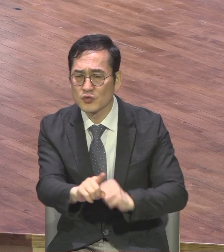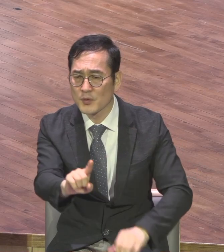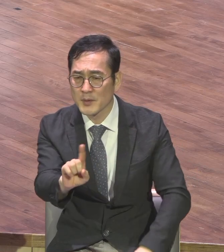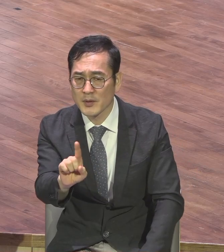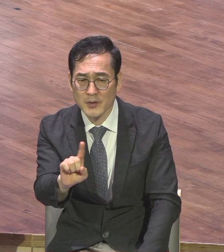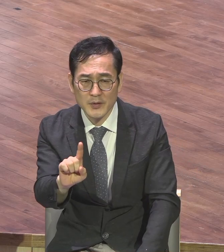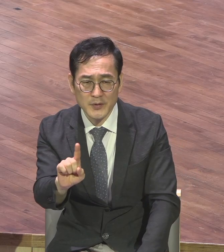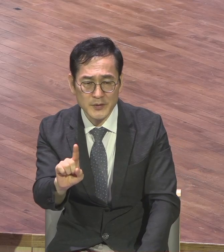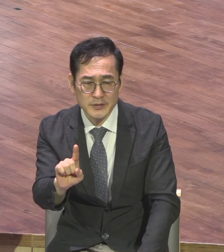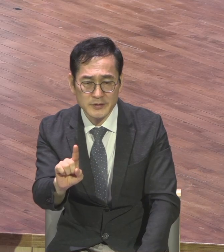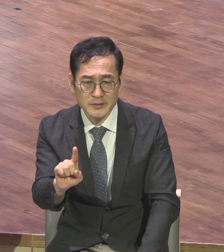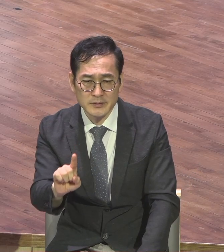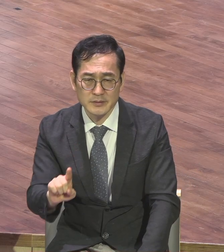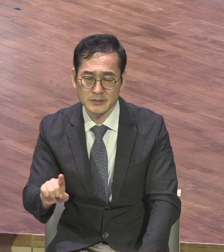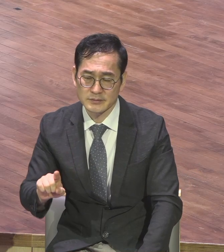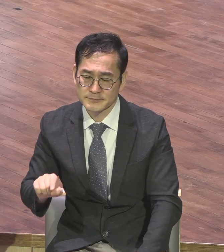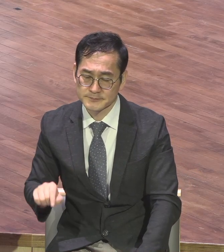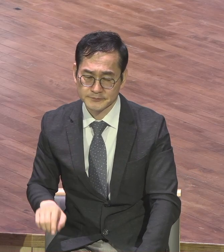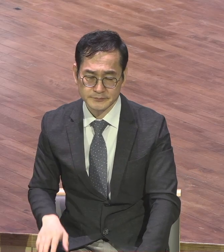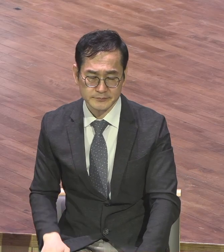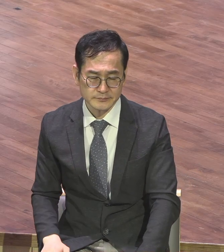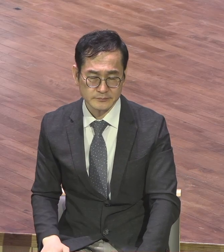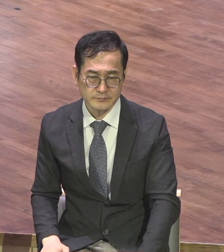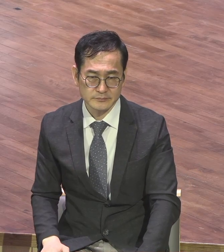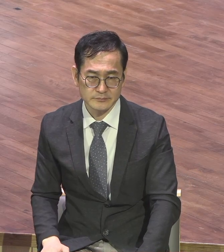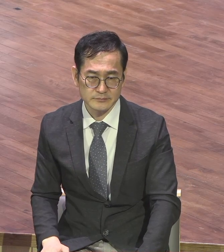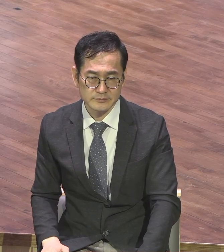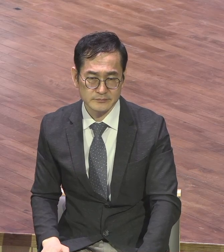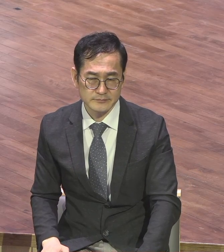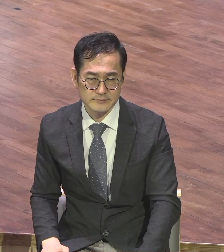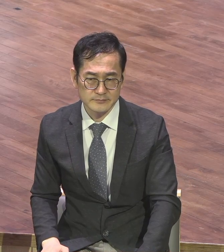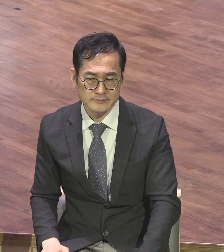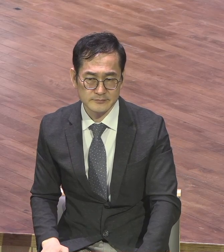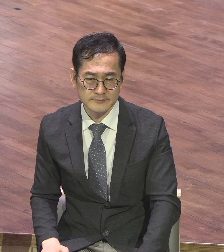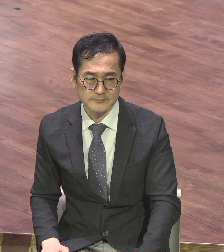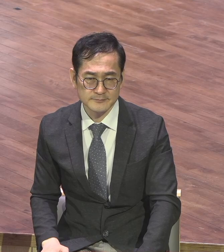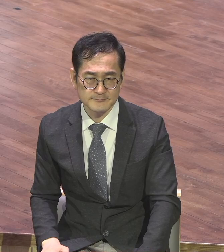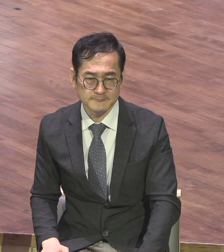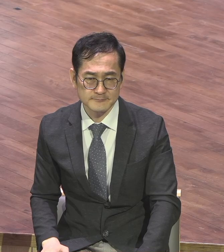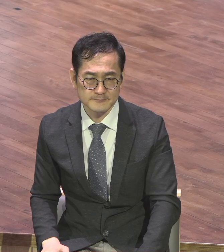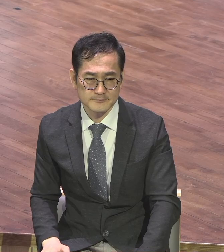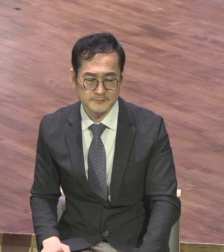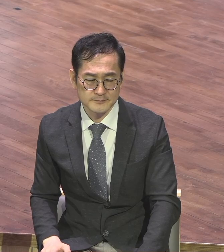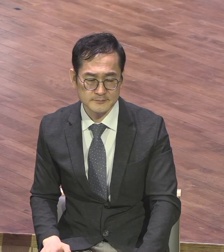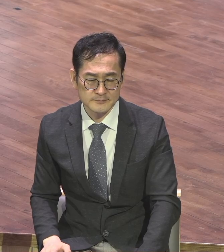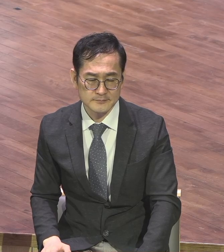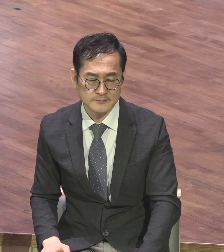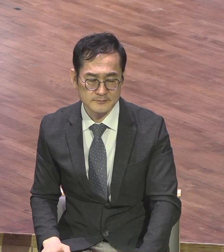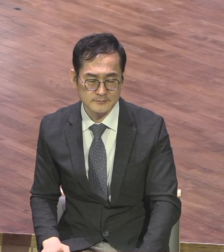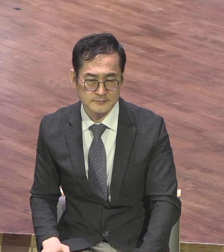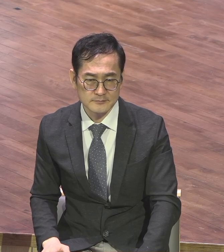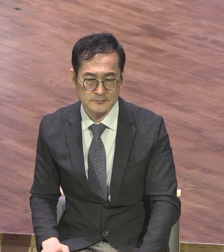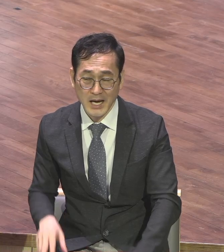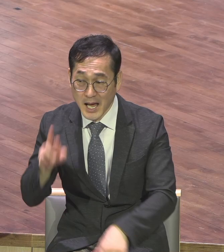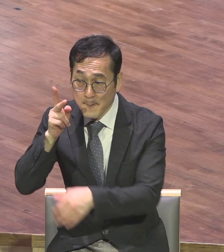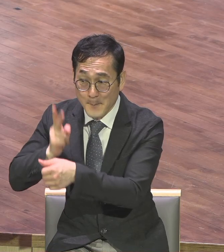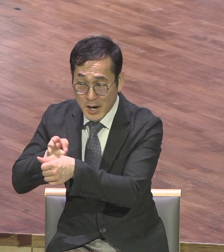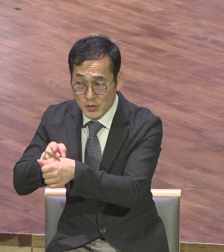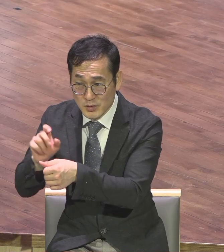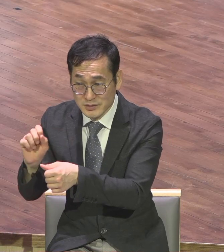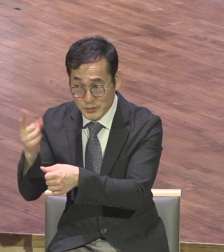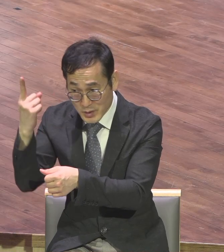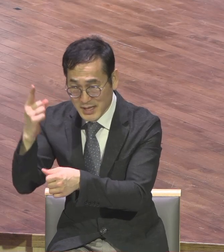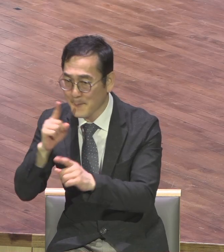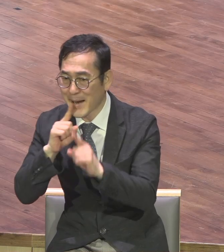뭐냐? 사도 바울을 그 당시 본격화되었던 말씀 운동 이 운동의